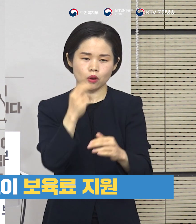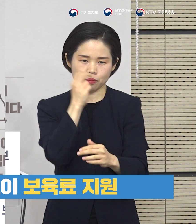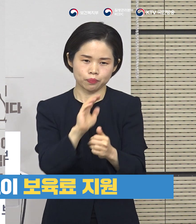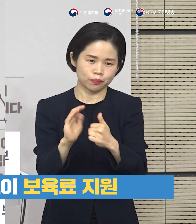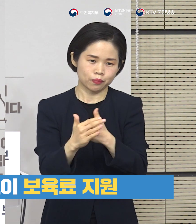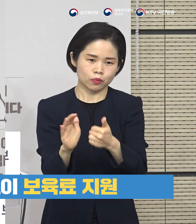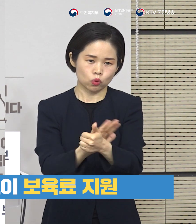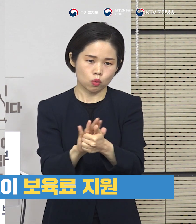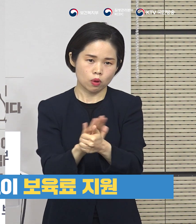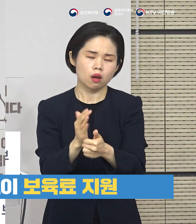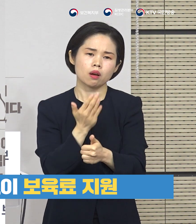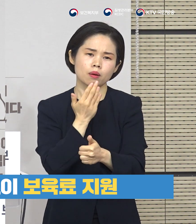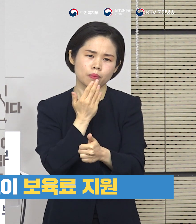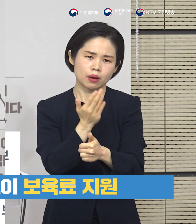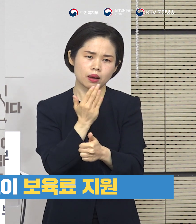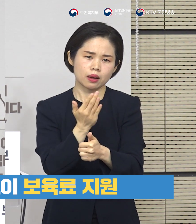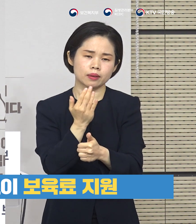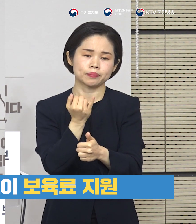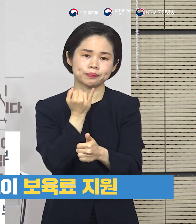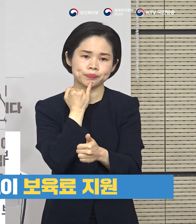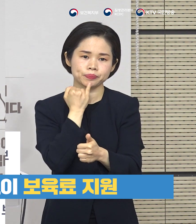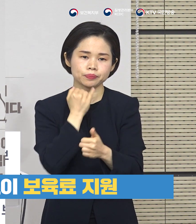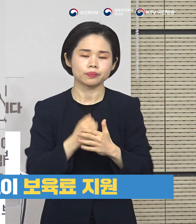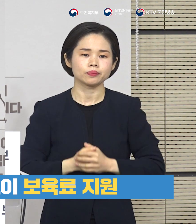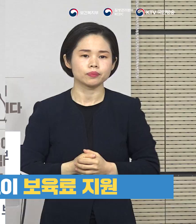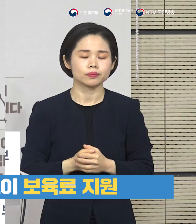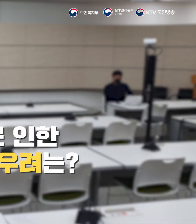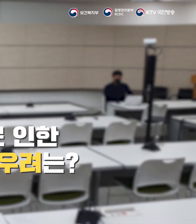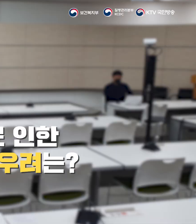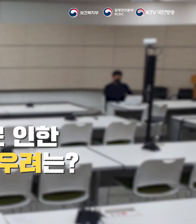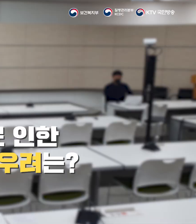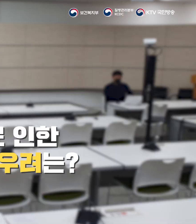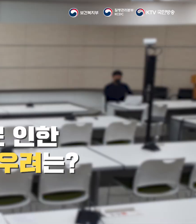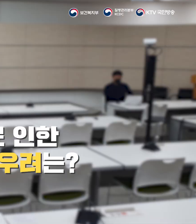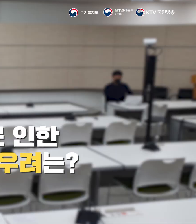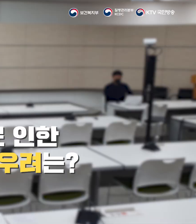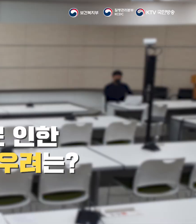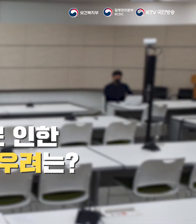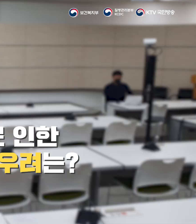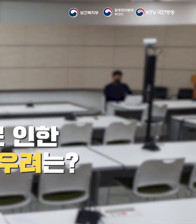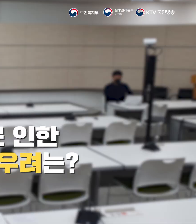수 있도록 조치하고 있음을 다시 한번 안내합니다.